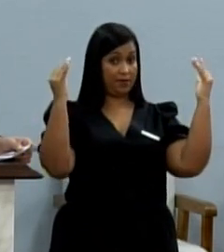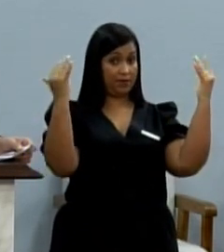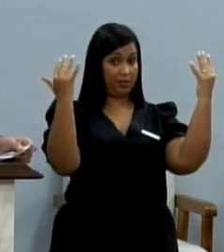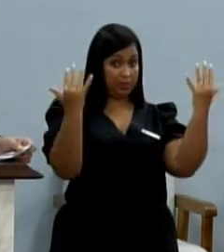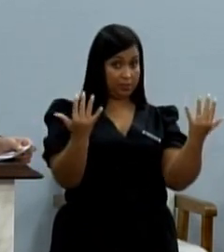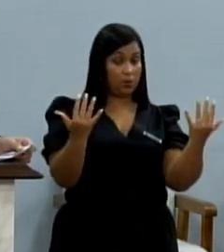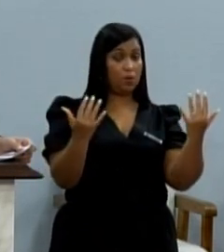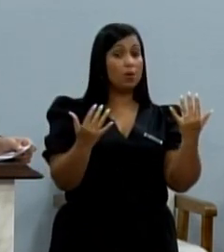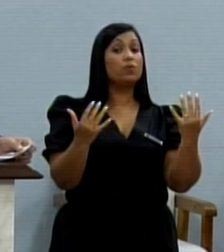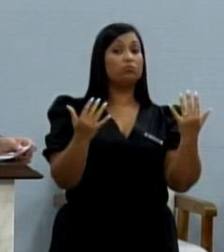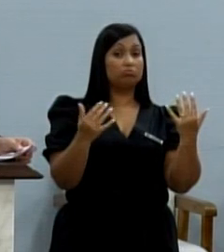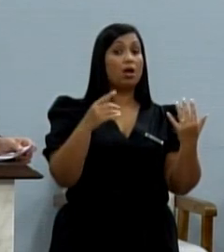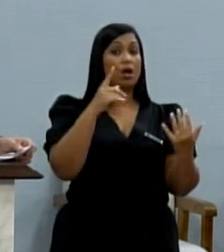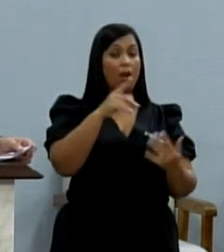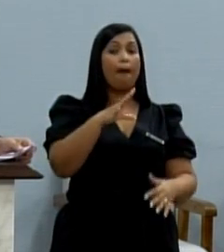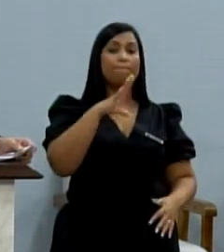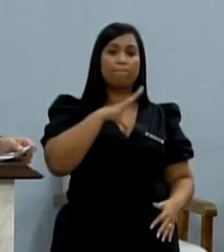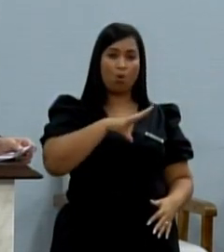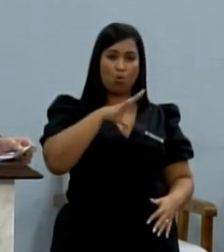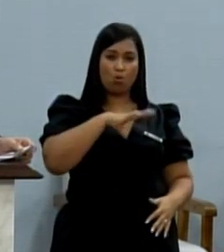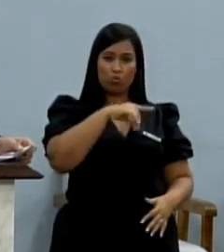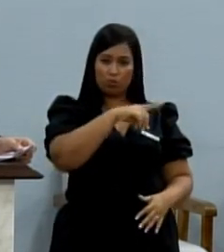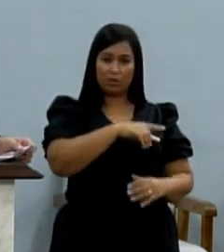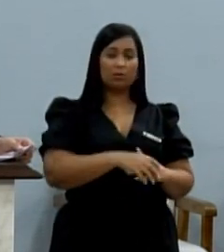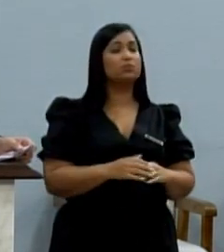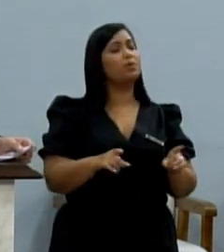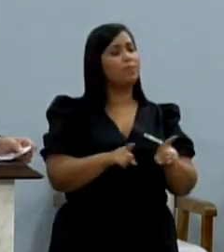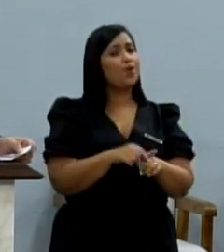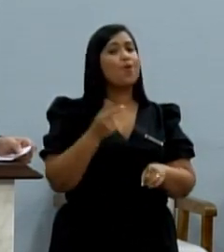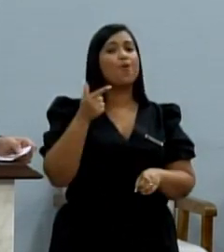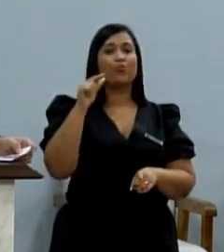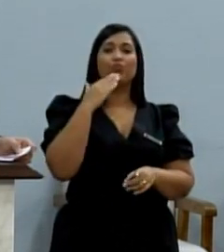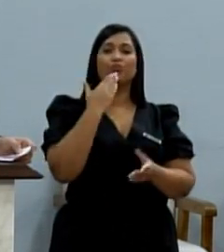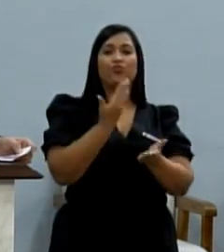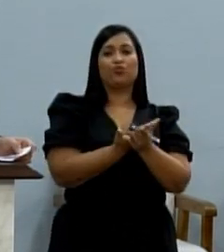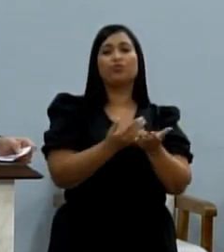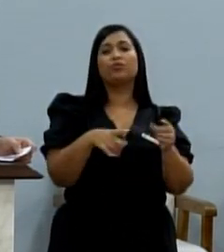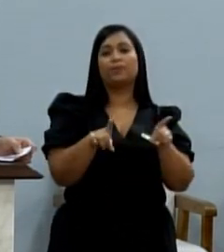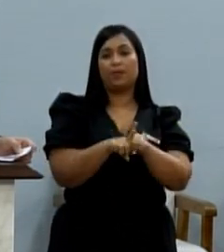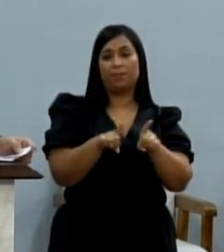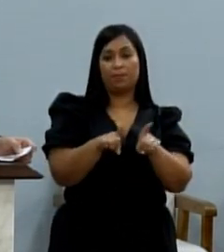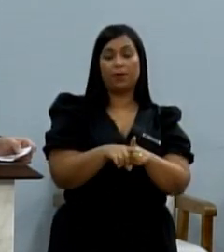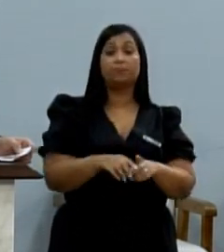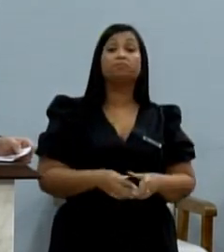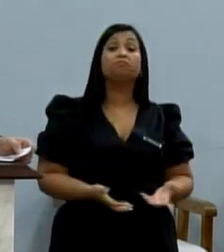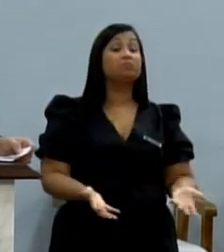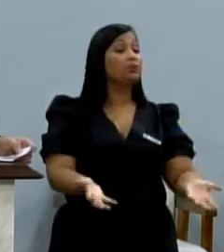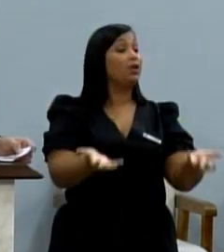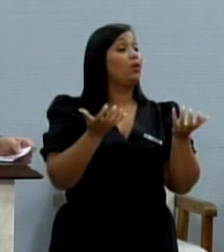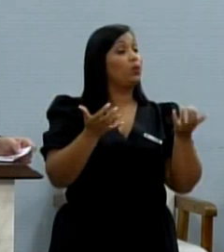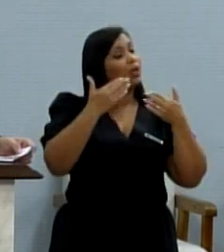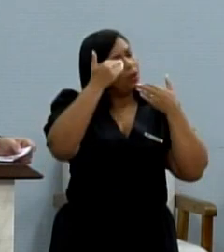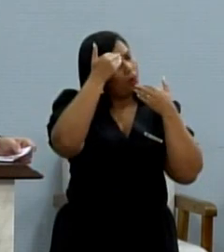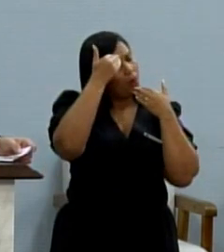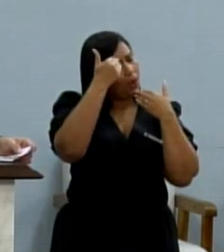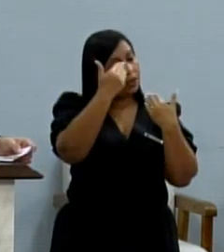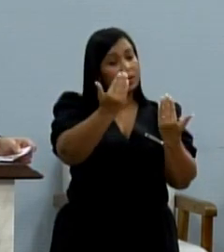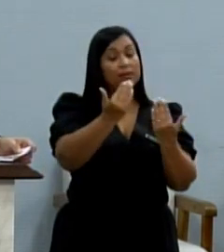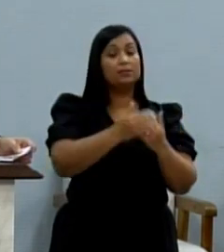ali do Hospital Beneficência Portuguesa além de outros pedidos também também quero agradecer